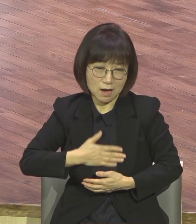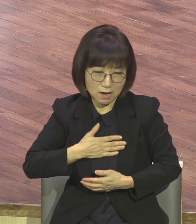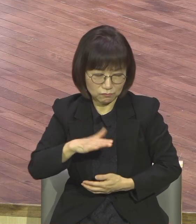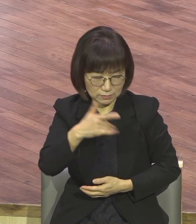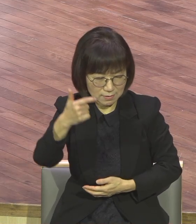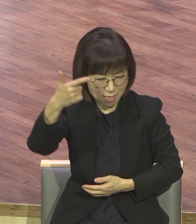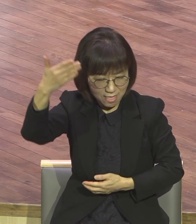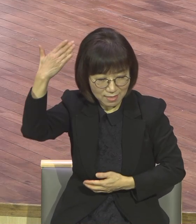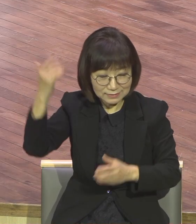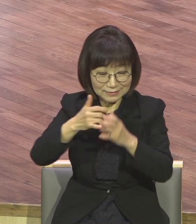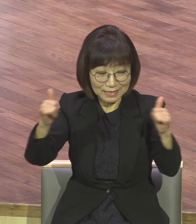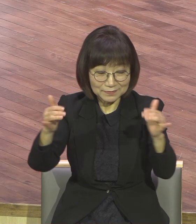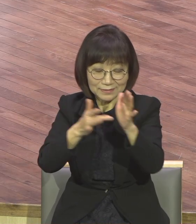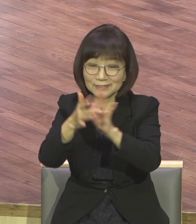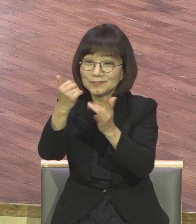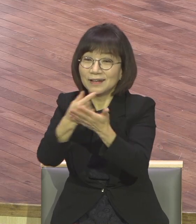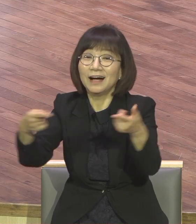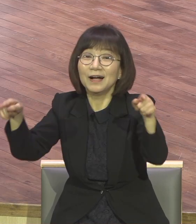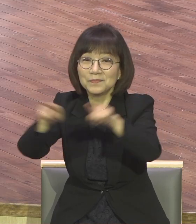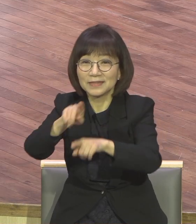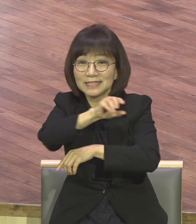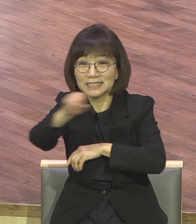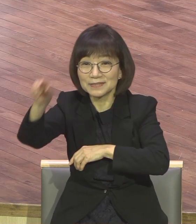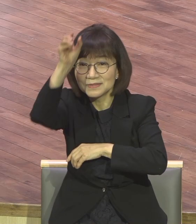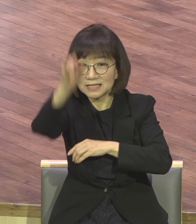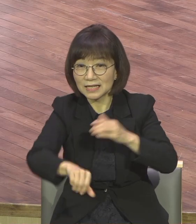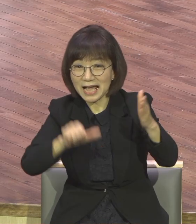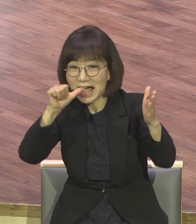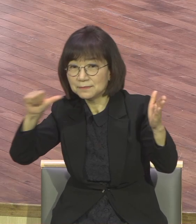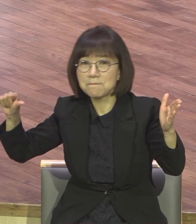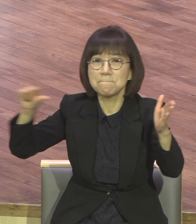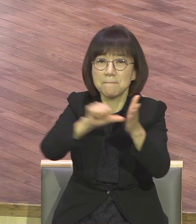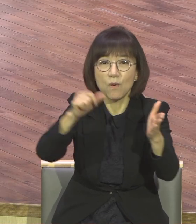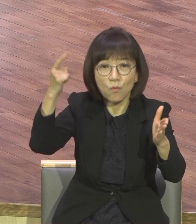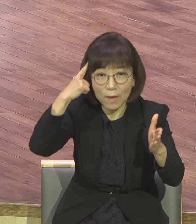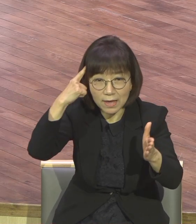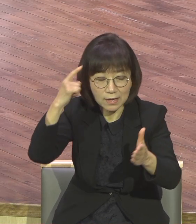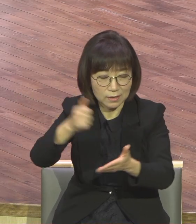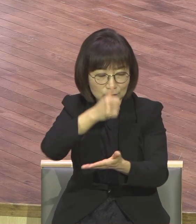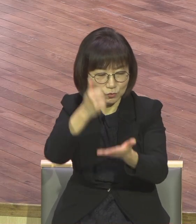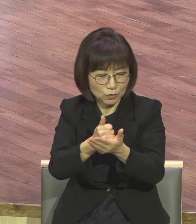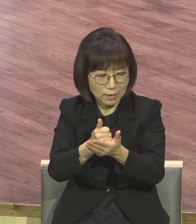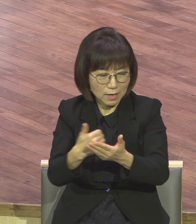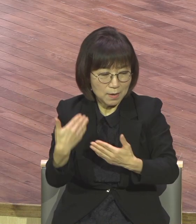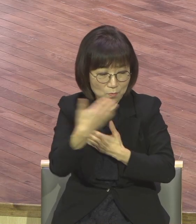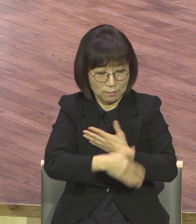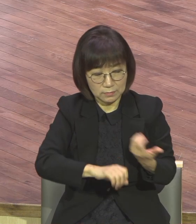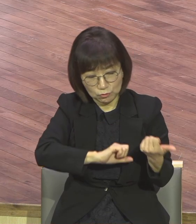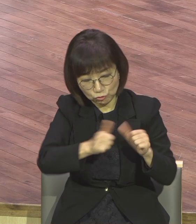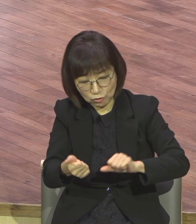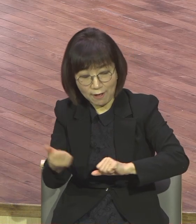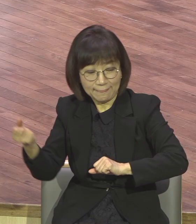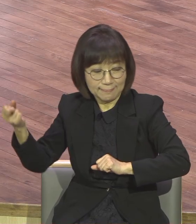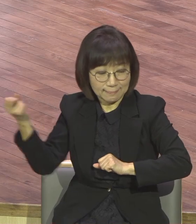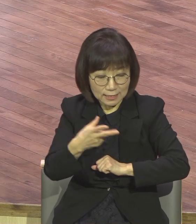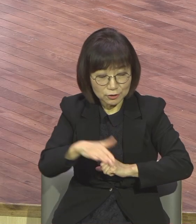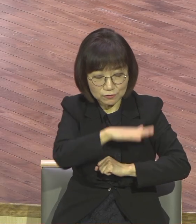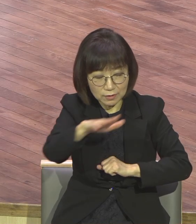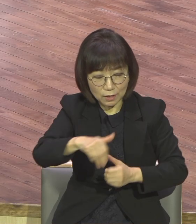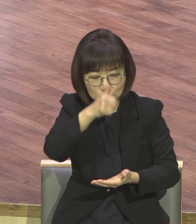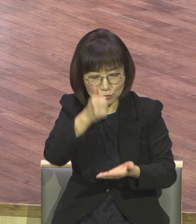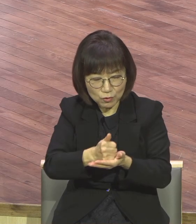우리 옛사람이 예수와 함께 십자가에 못 박힌 것은 죄의 몸이 죽어 다시는